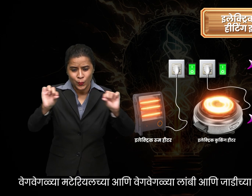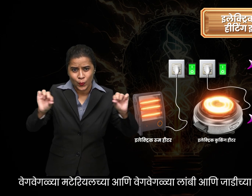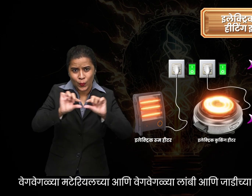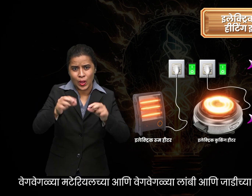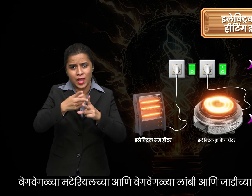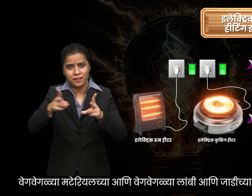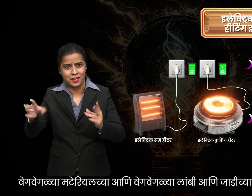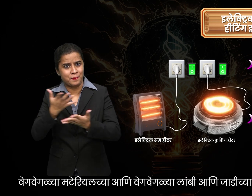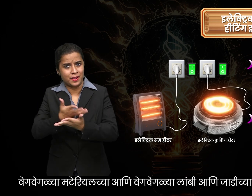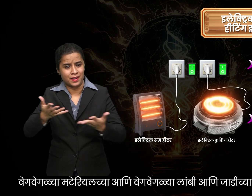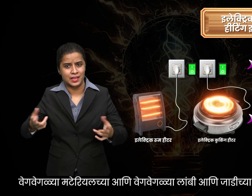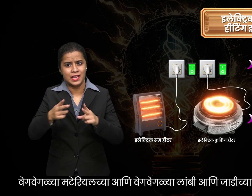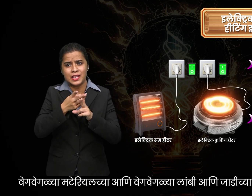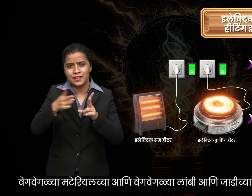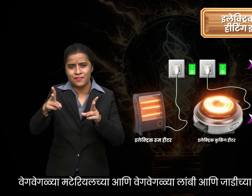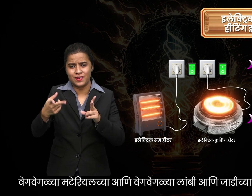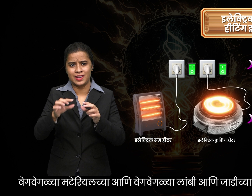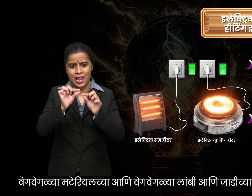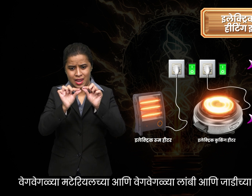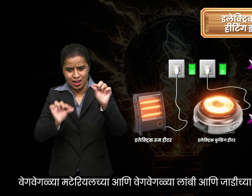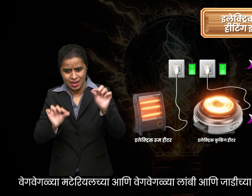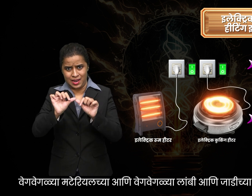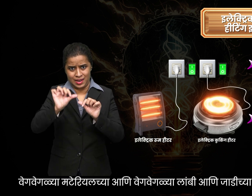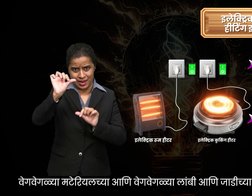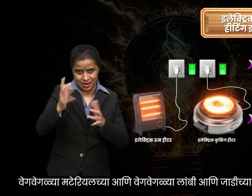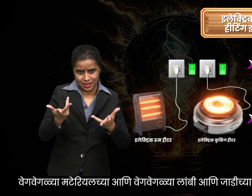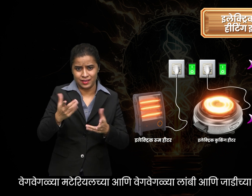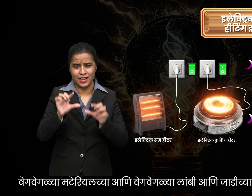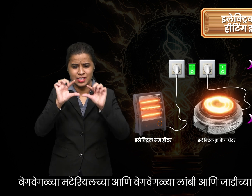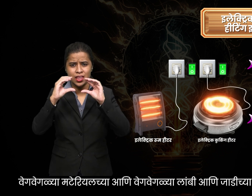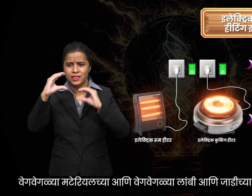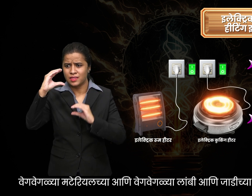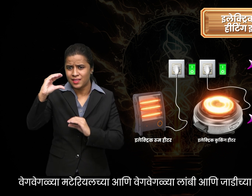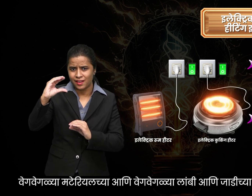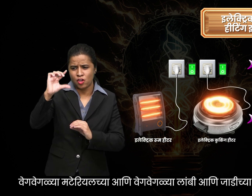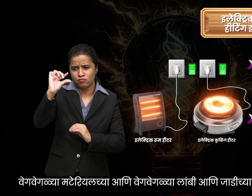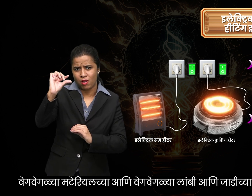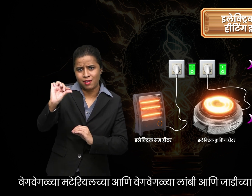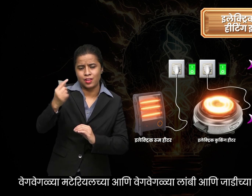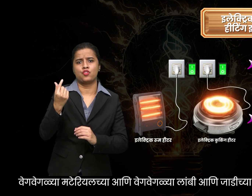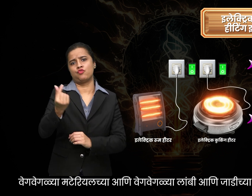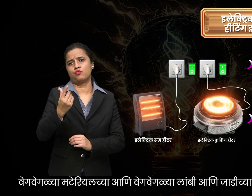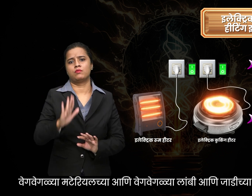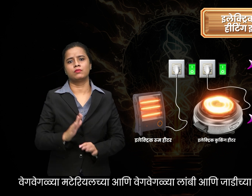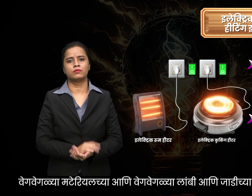वेगवेगळ्या मटेरियल्सचा आणि वेगवेगळ्या लांबी आणि जाडीच्या तारा वापरल्या जातात.